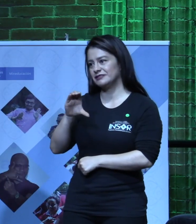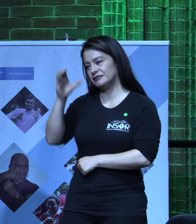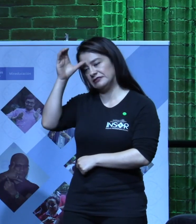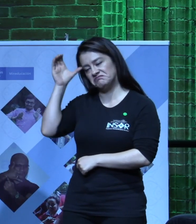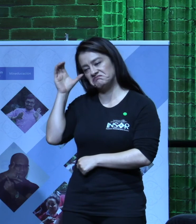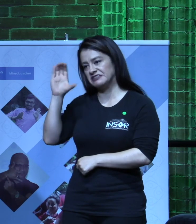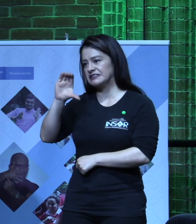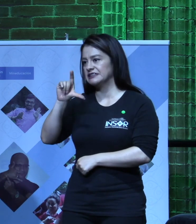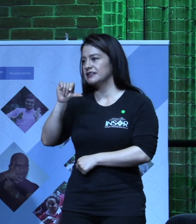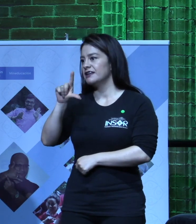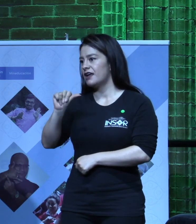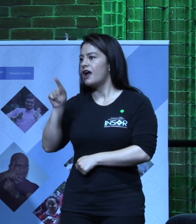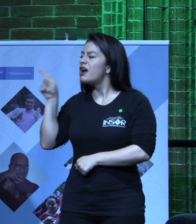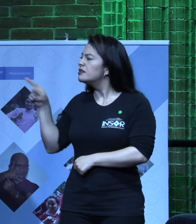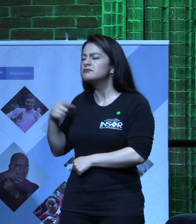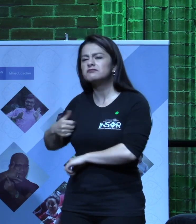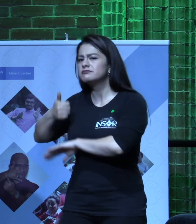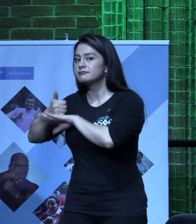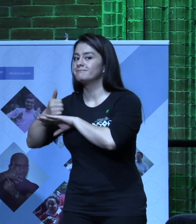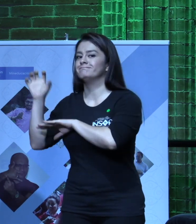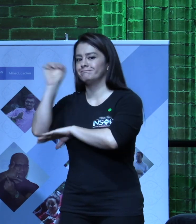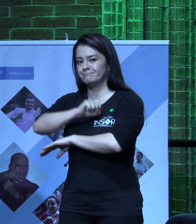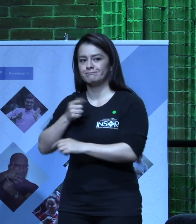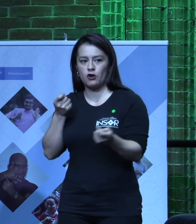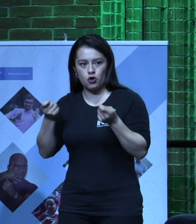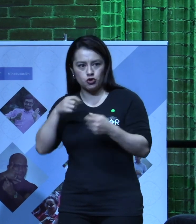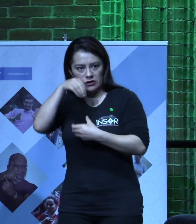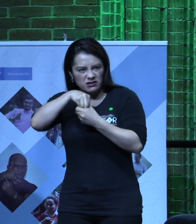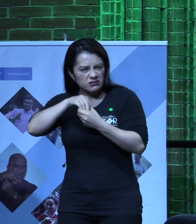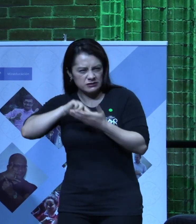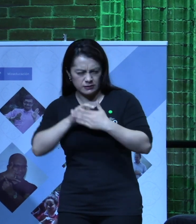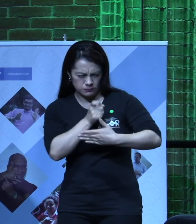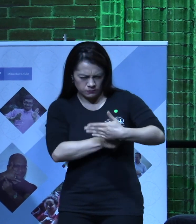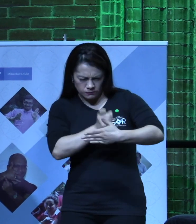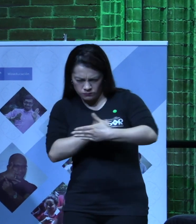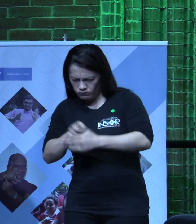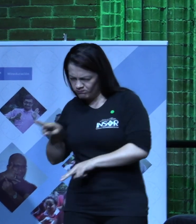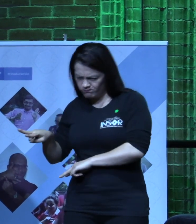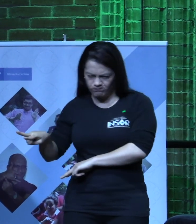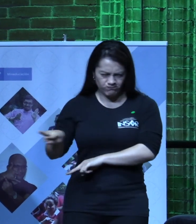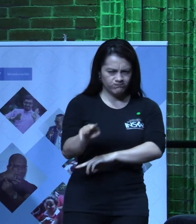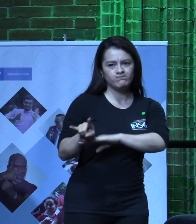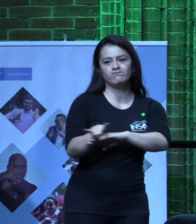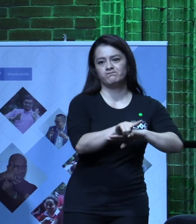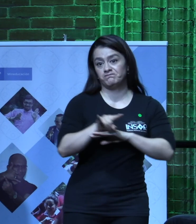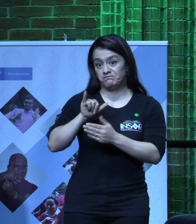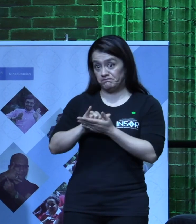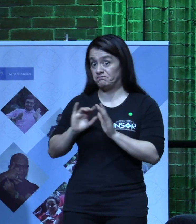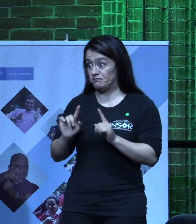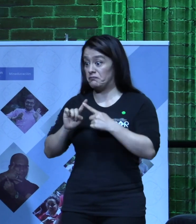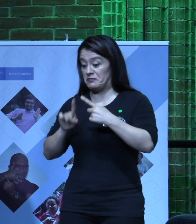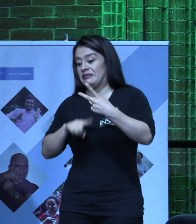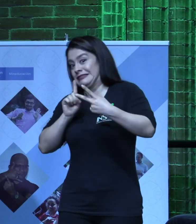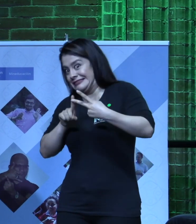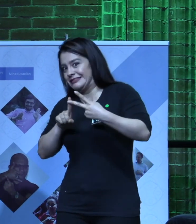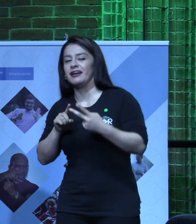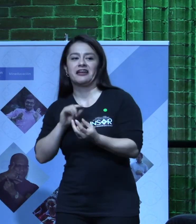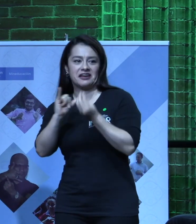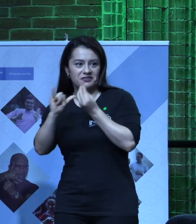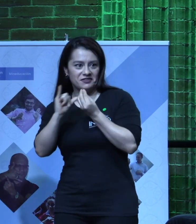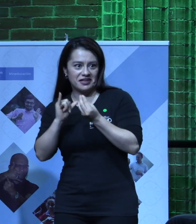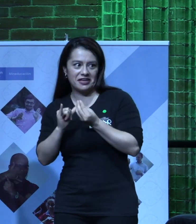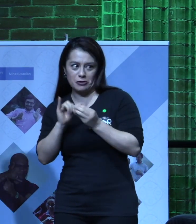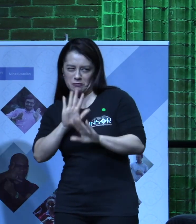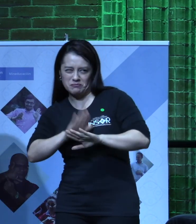nuestra directora del área de control interno, para dar unas últimas palabras y así pasar luego al refrigerio. Ya les daremos las siguientes